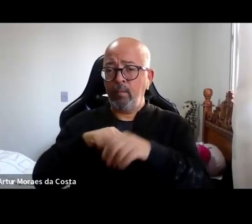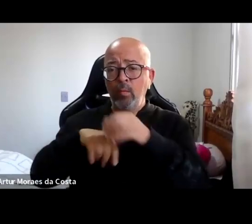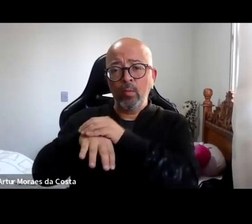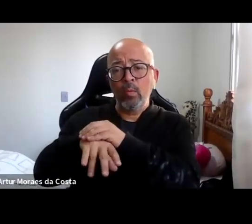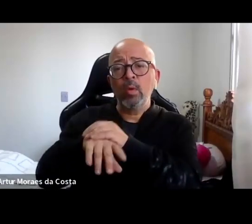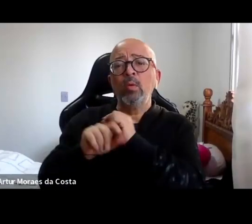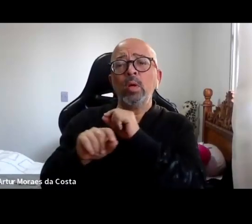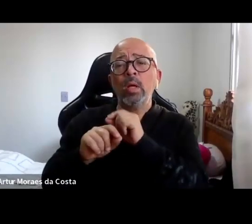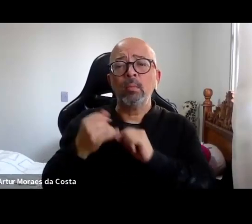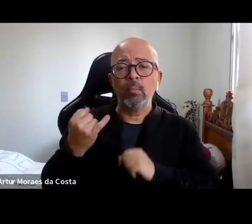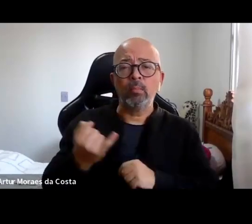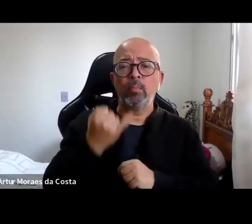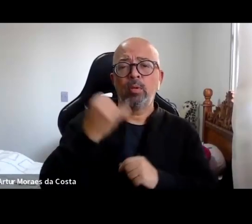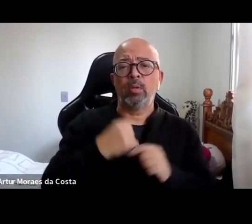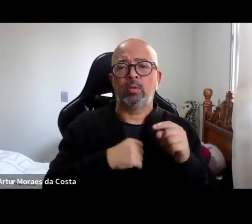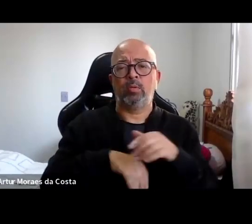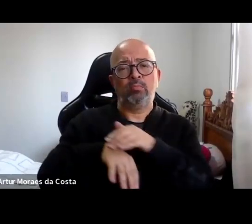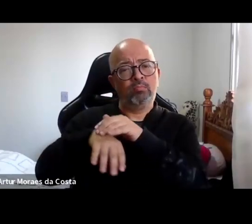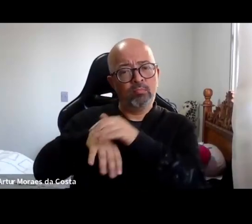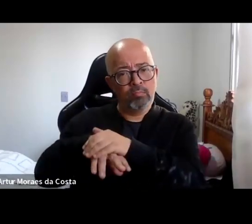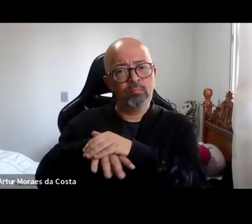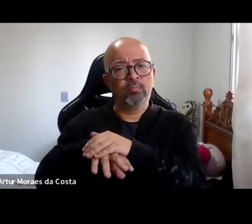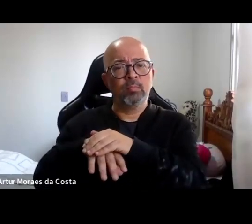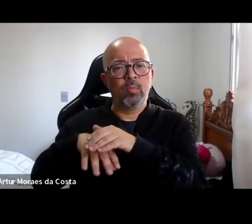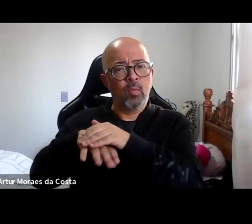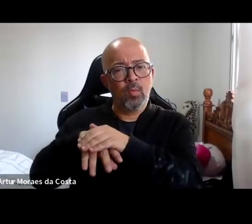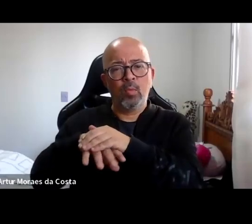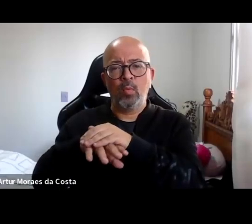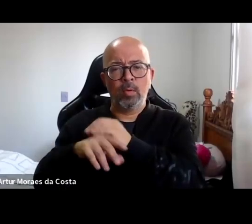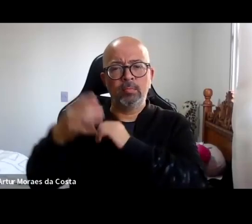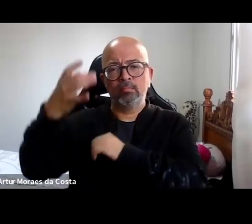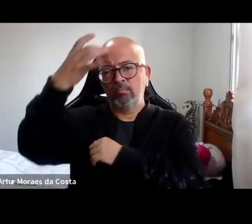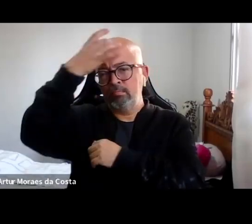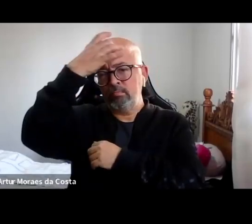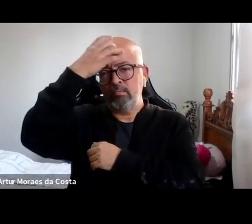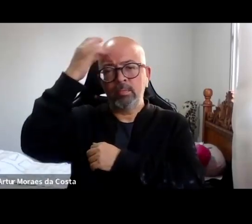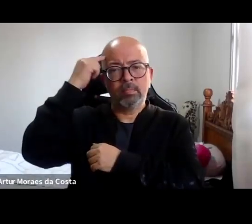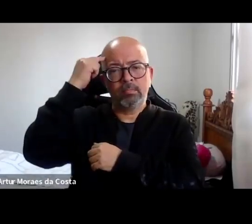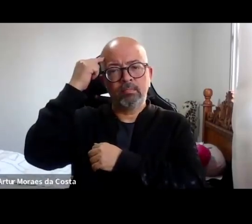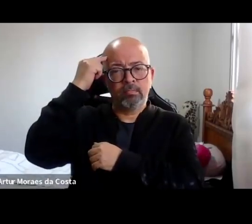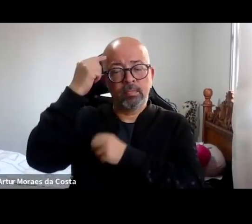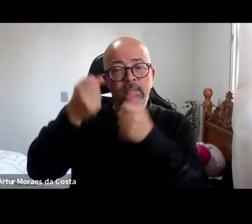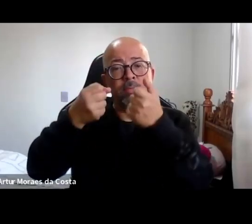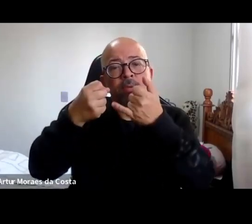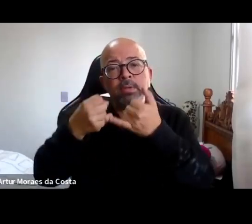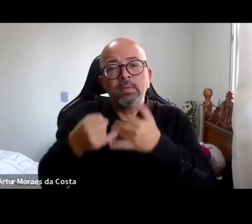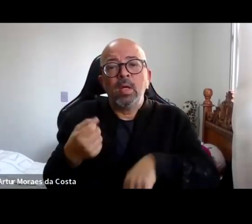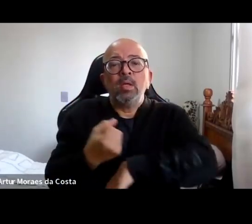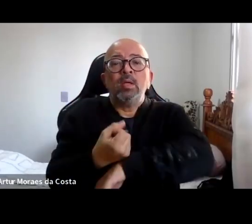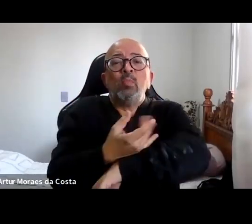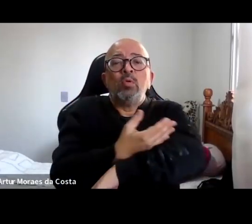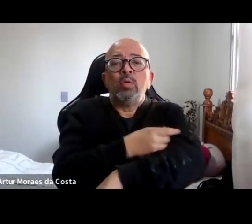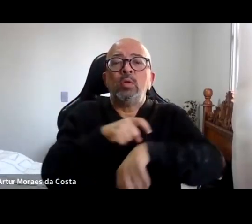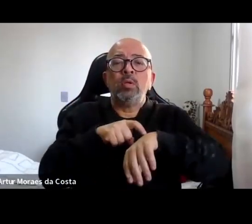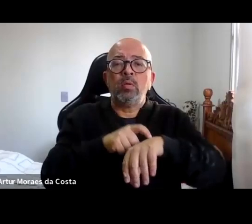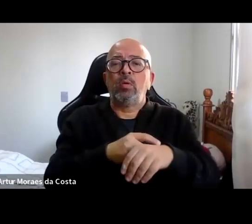importancia de describirnos esas emociones durante una conversación es esencial